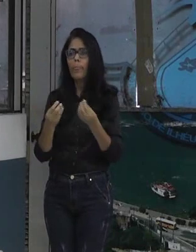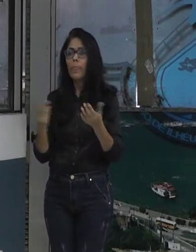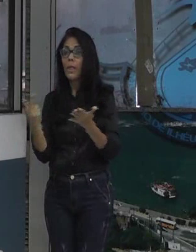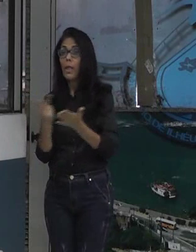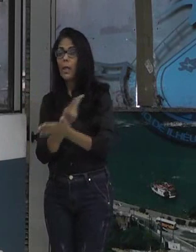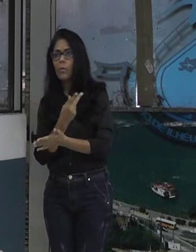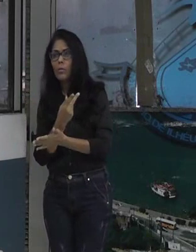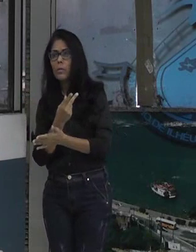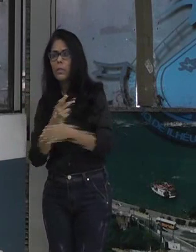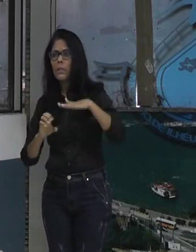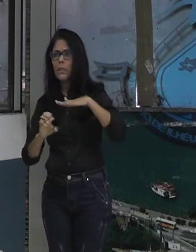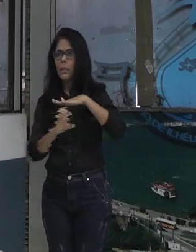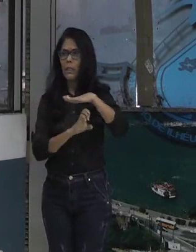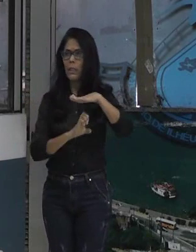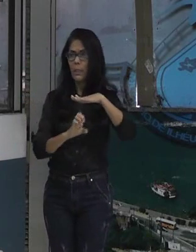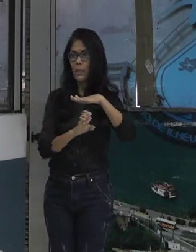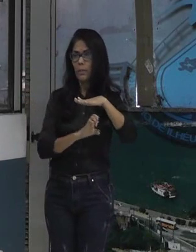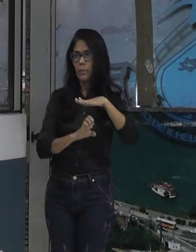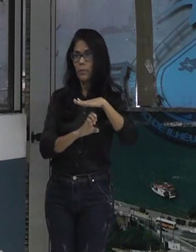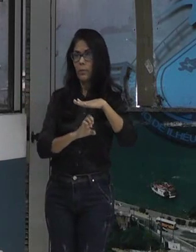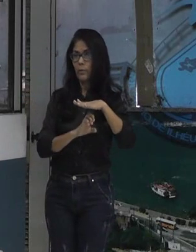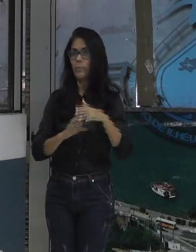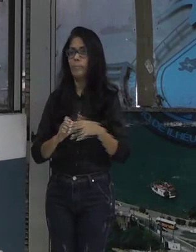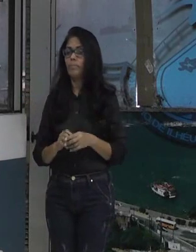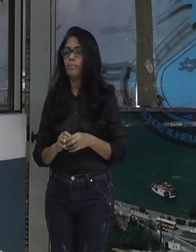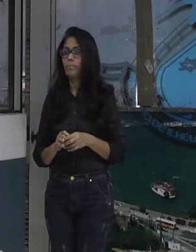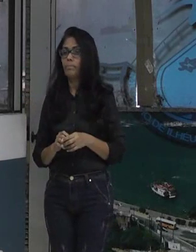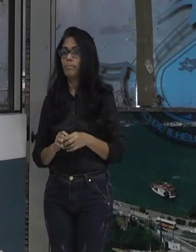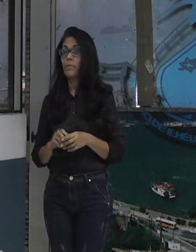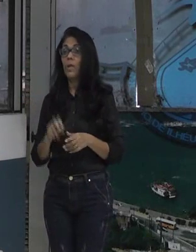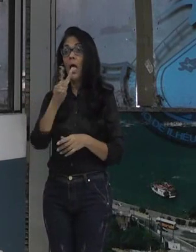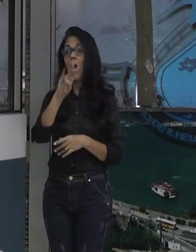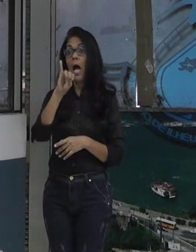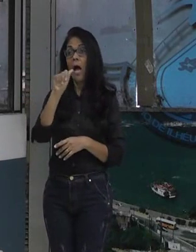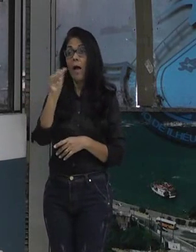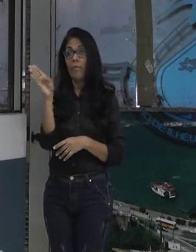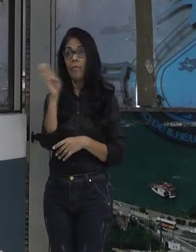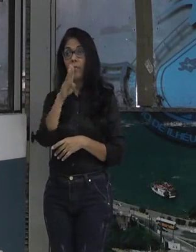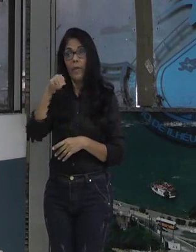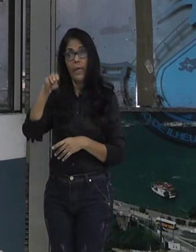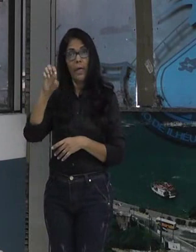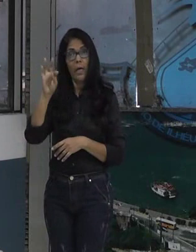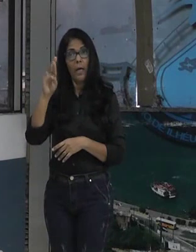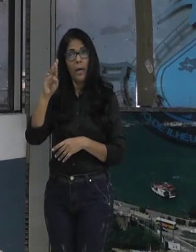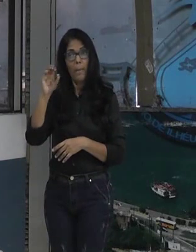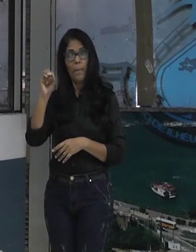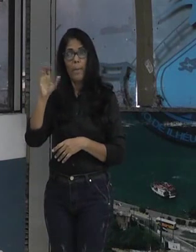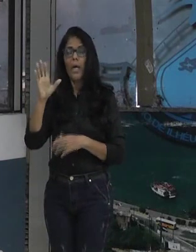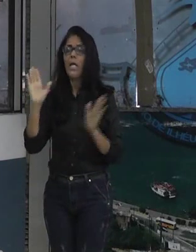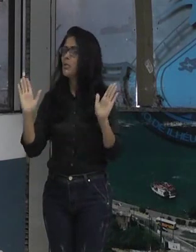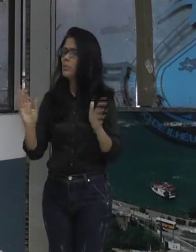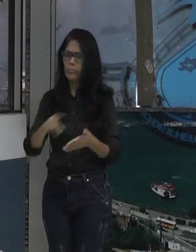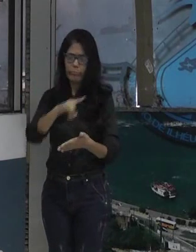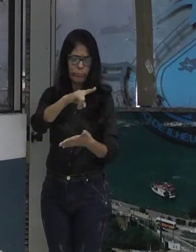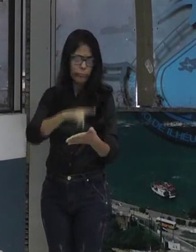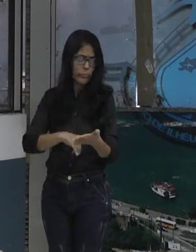as empresas, porque a Via Metro já está com o contrato vencido desde outubro de